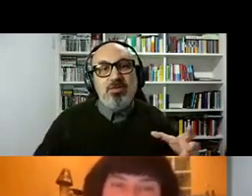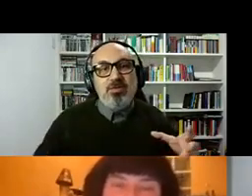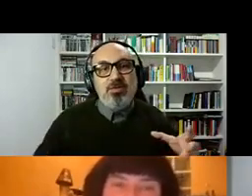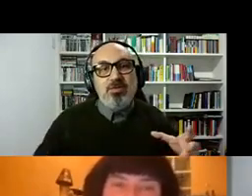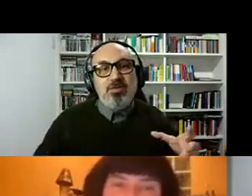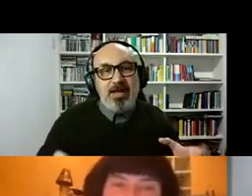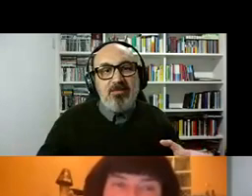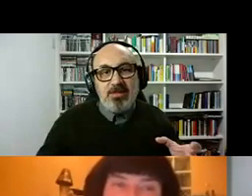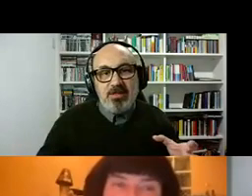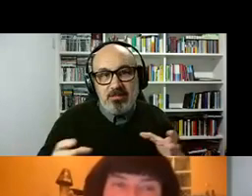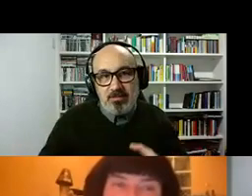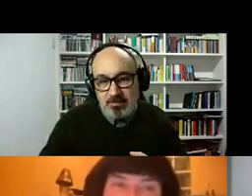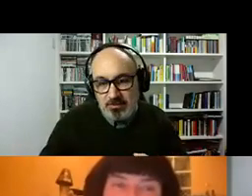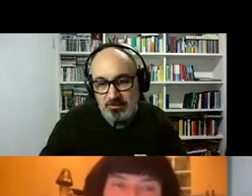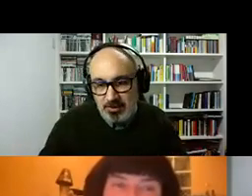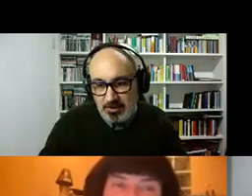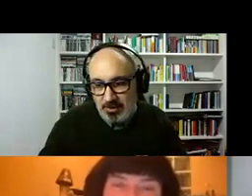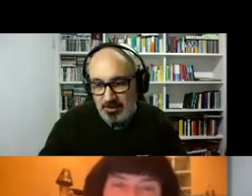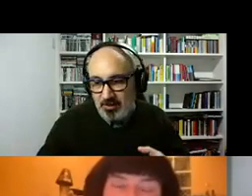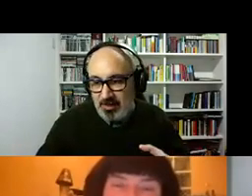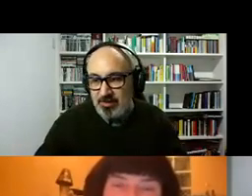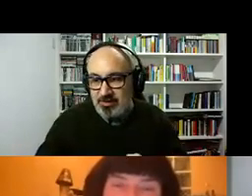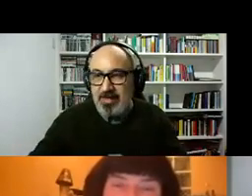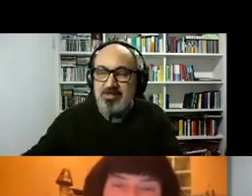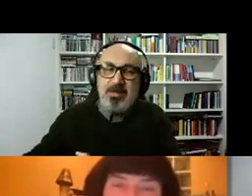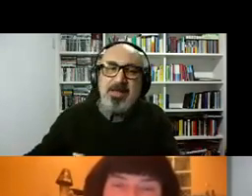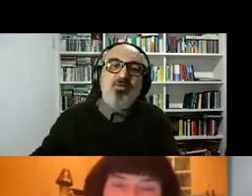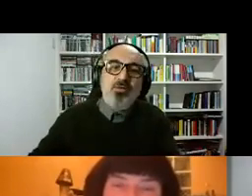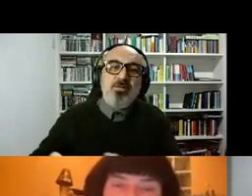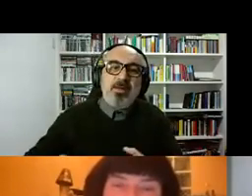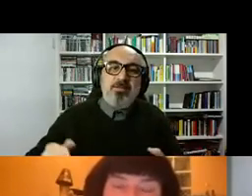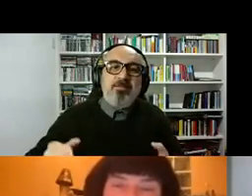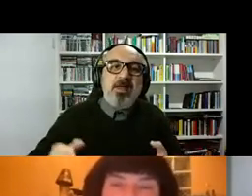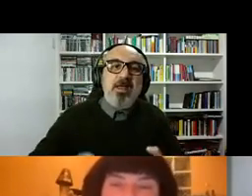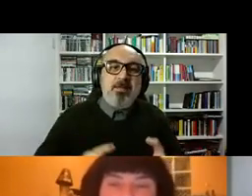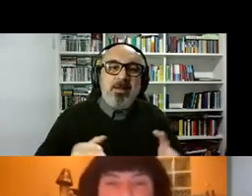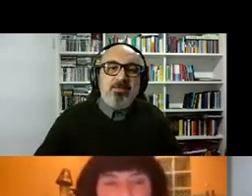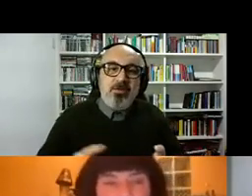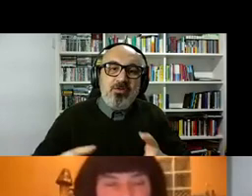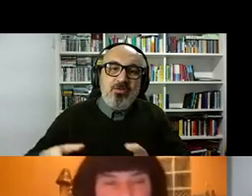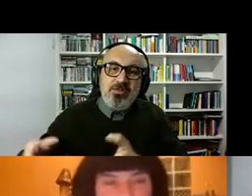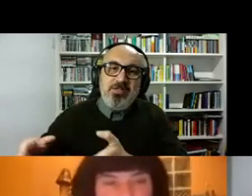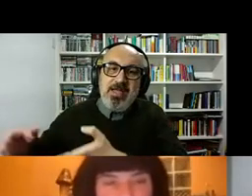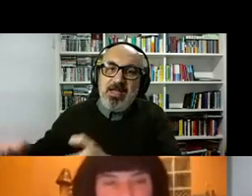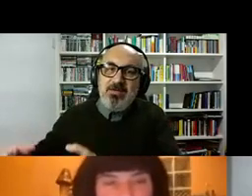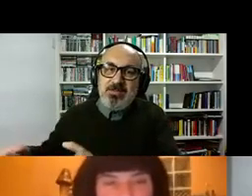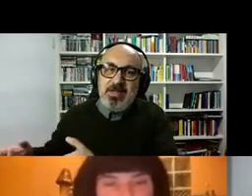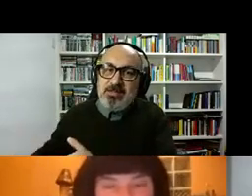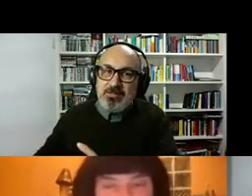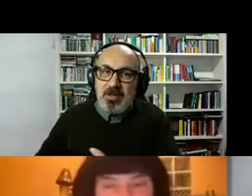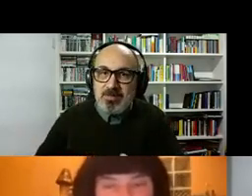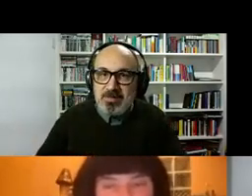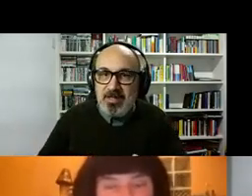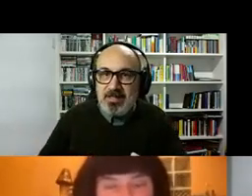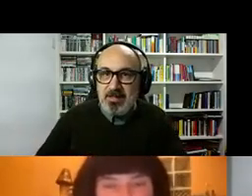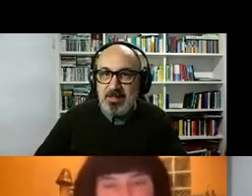onde eles têm uma graduação de língua de sinais para surdos, para professores surdos ensinarem línguas de sinais das